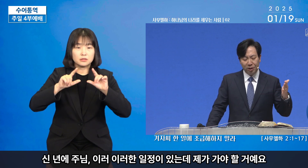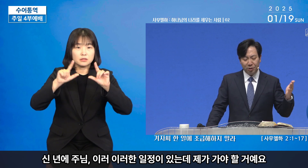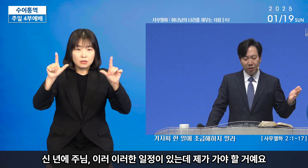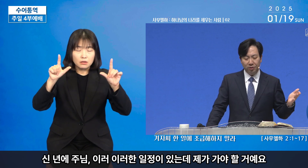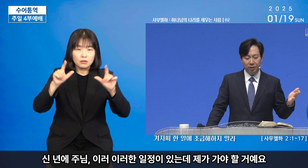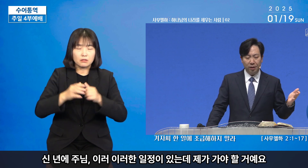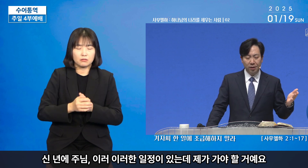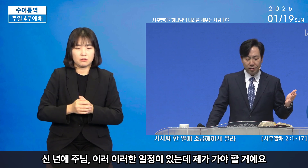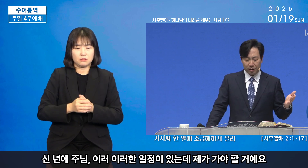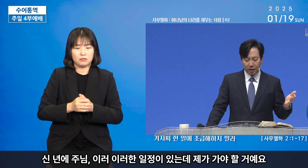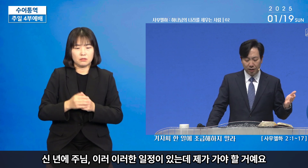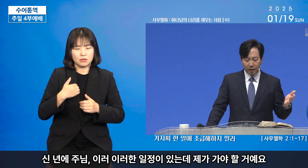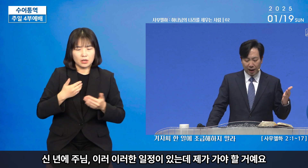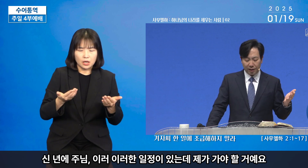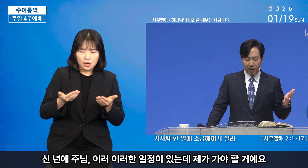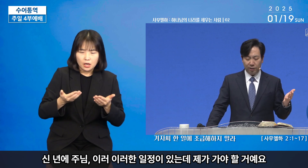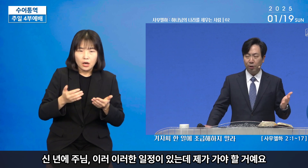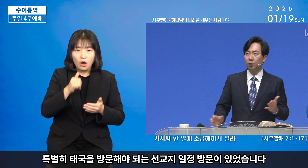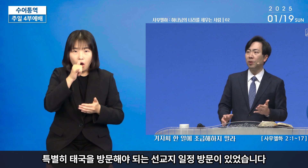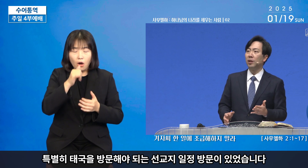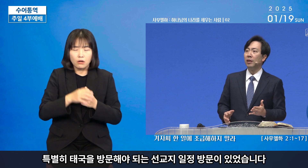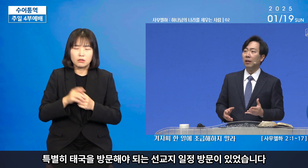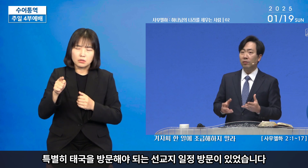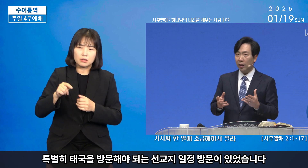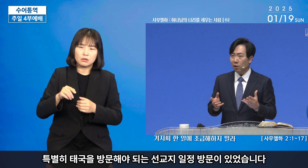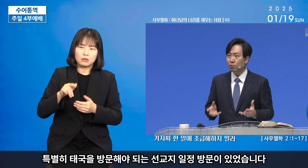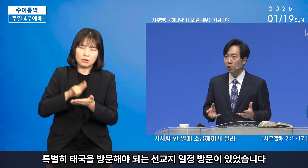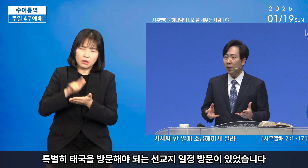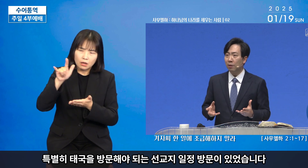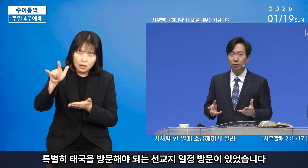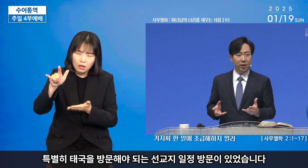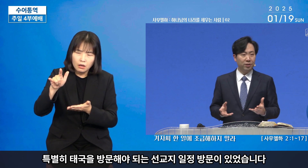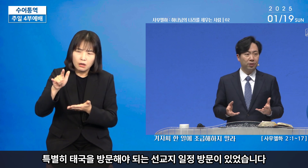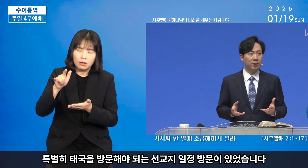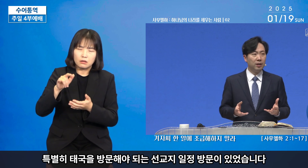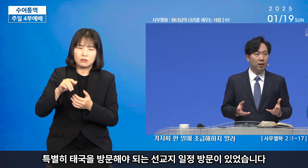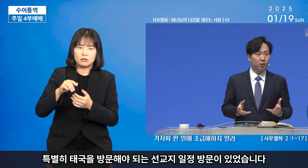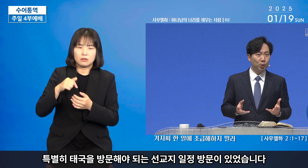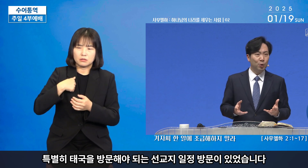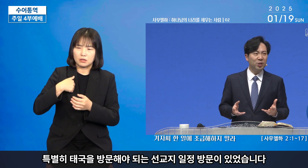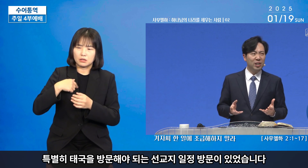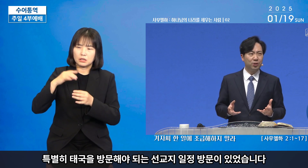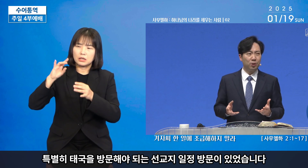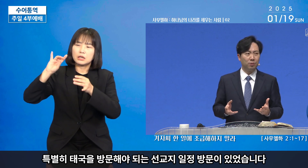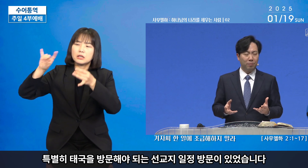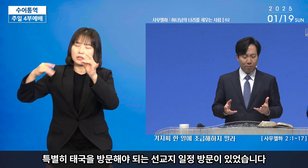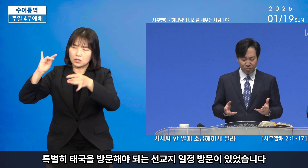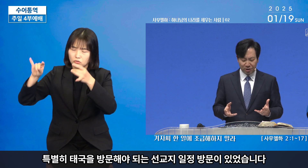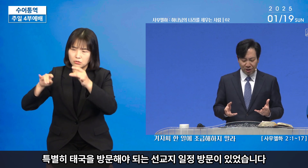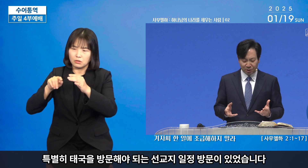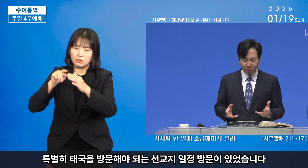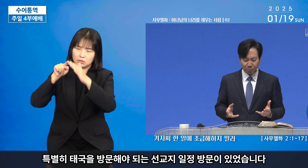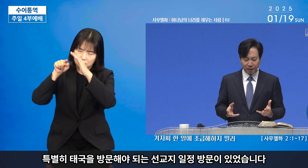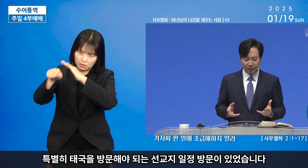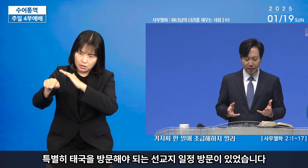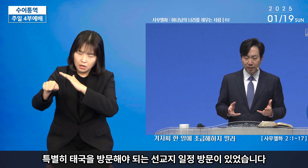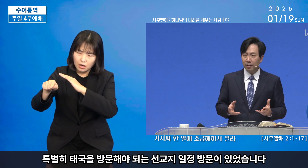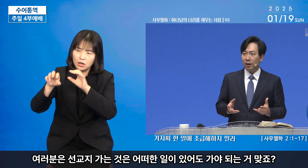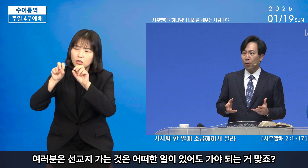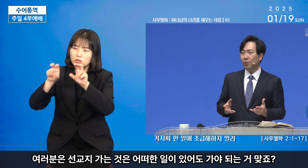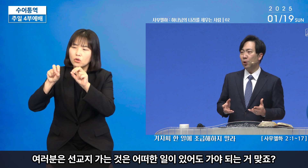이러이러한 일정이 있는데 제가 가야 할 거예요. 특별히 태국을 방문해야 되는 선교지 일정 방문이